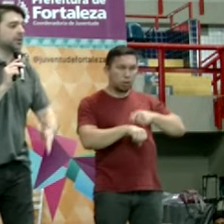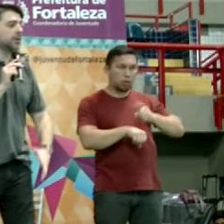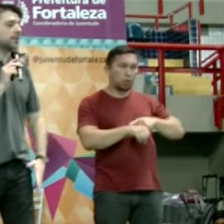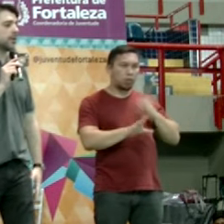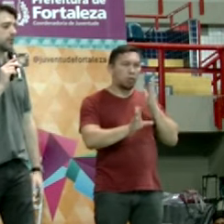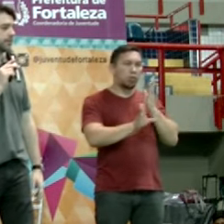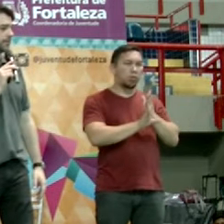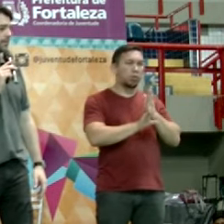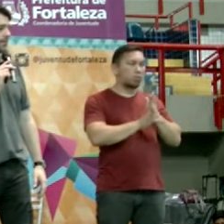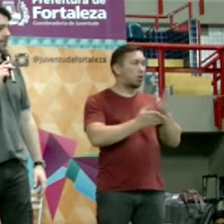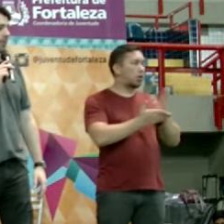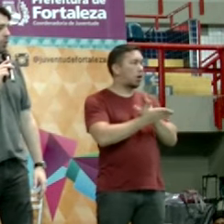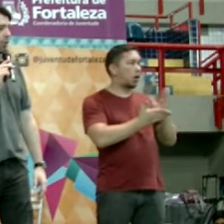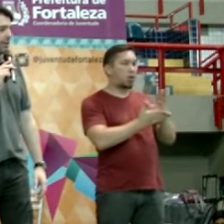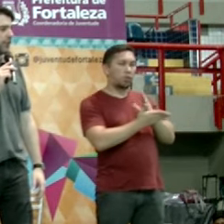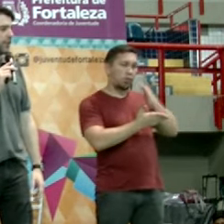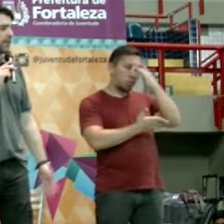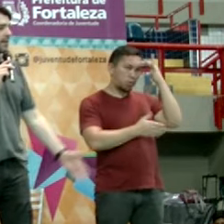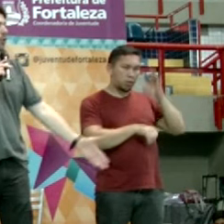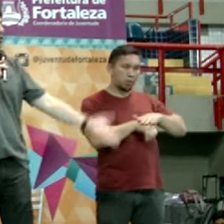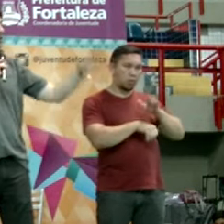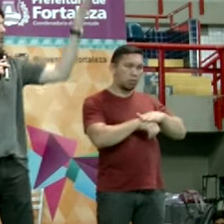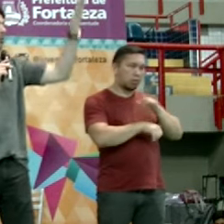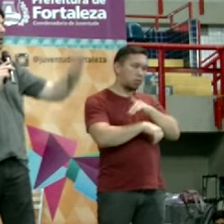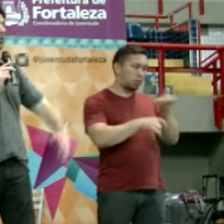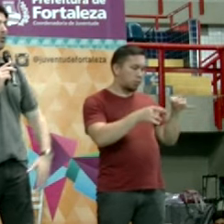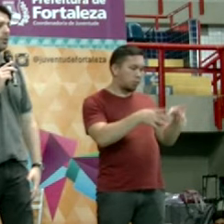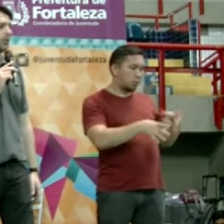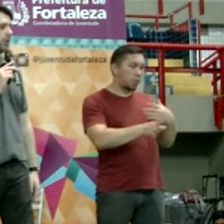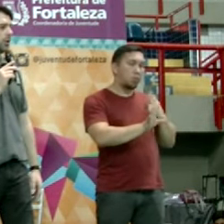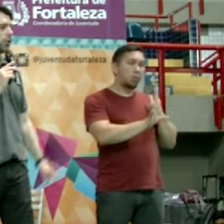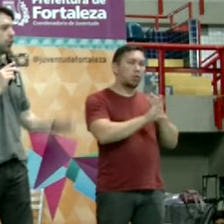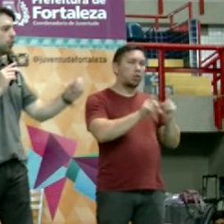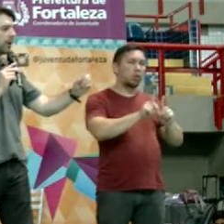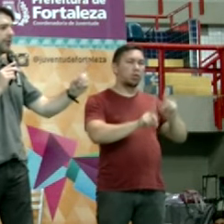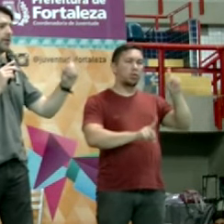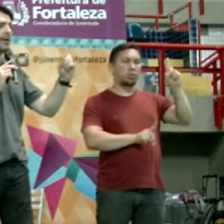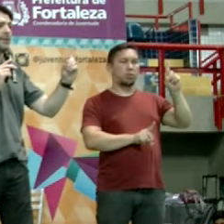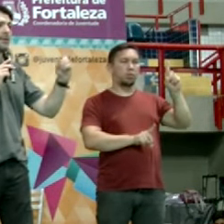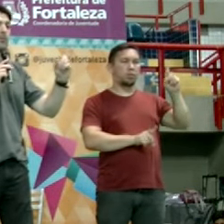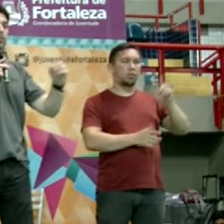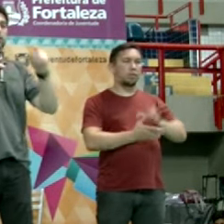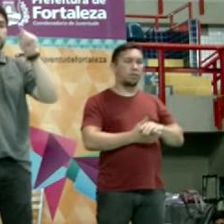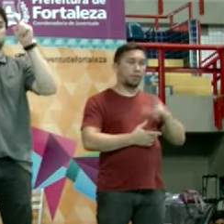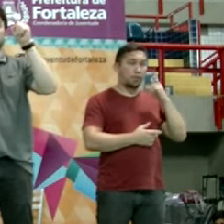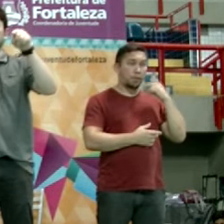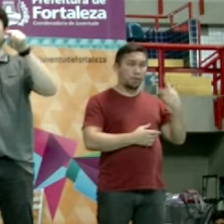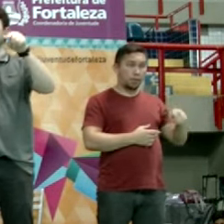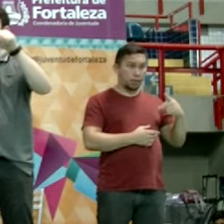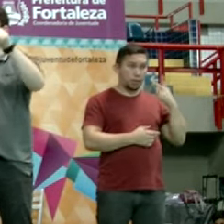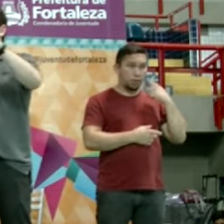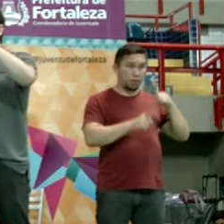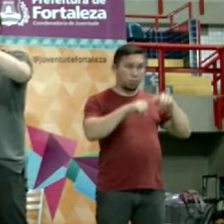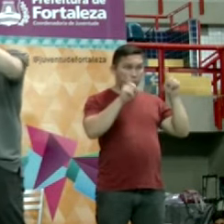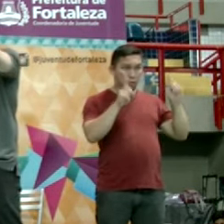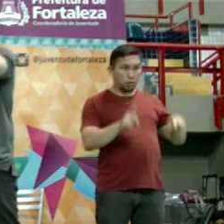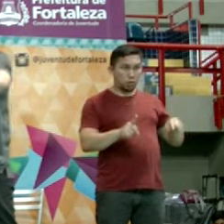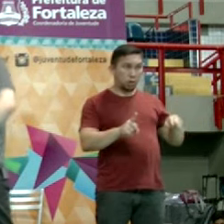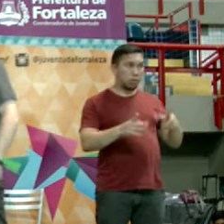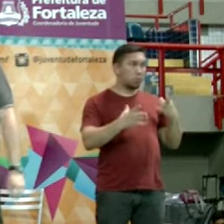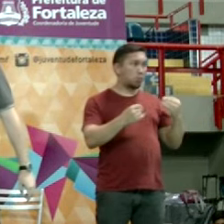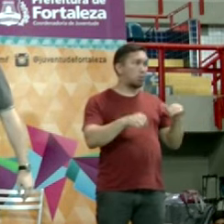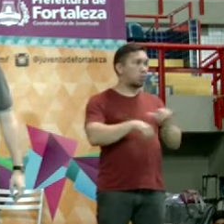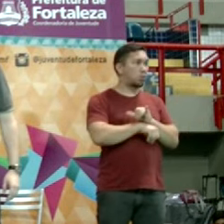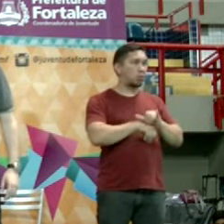a turma está pedindo demissão. O que significa dizer que o nível aumentou. Nunca Fortaleza teve um projeto com